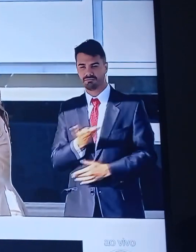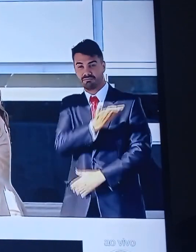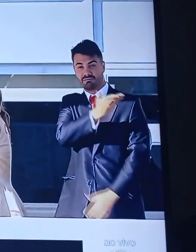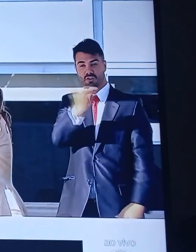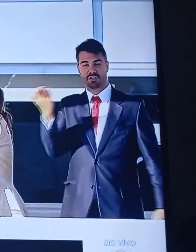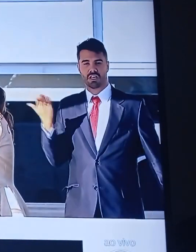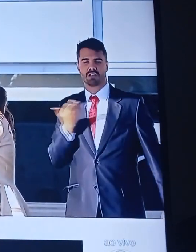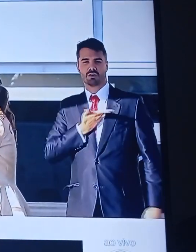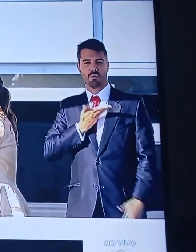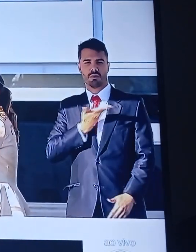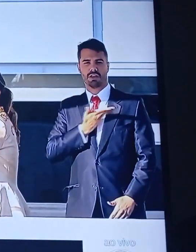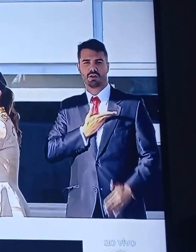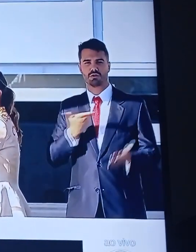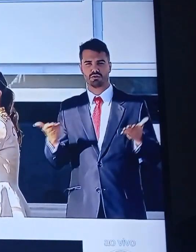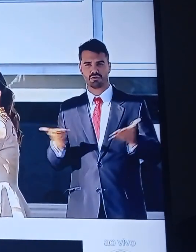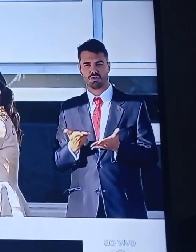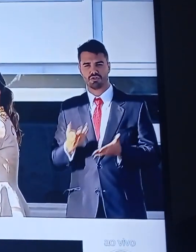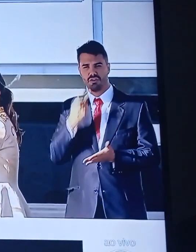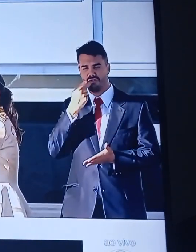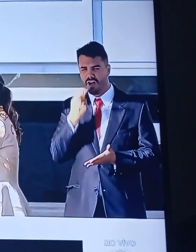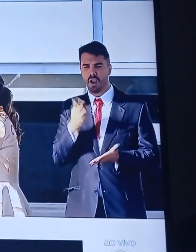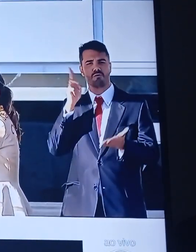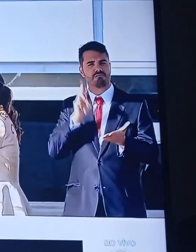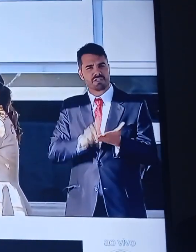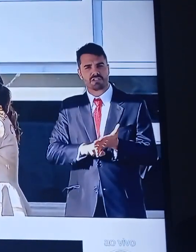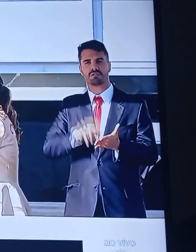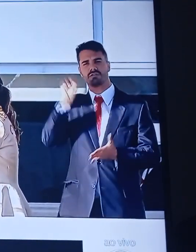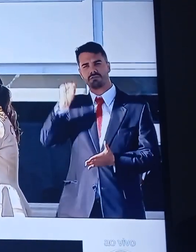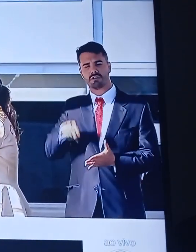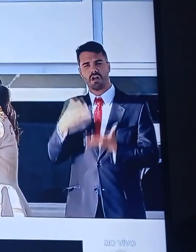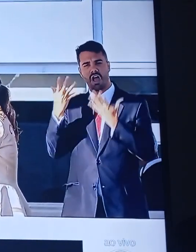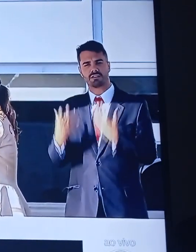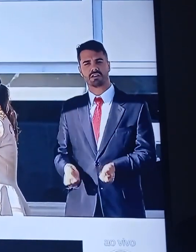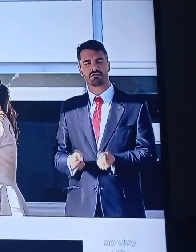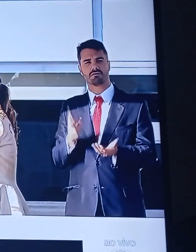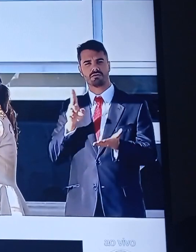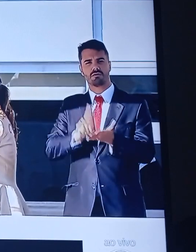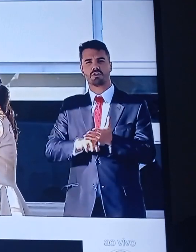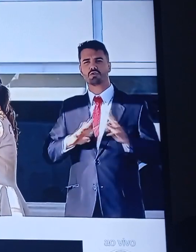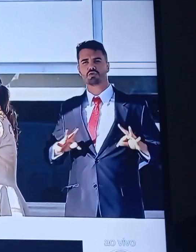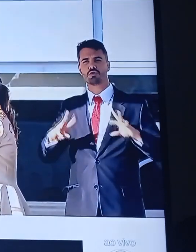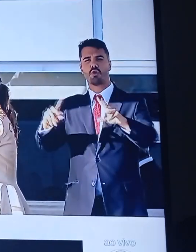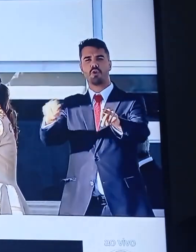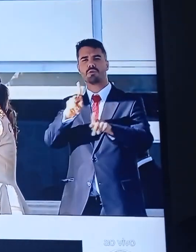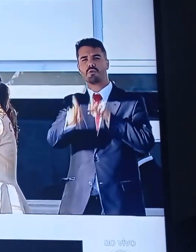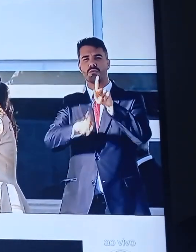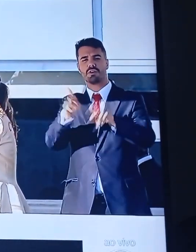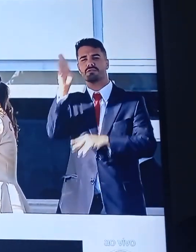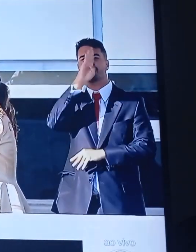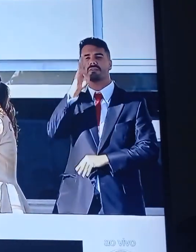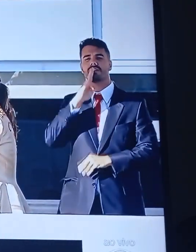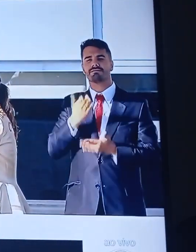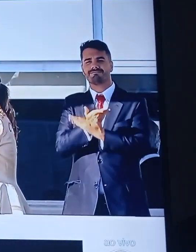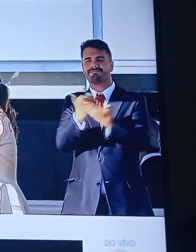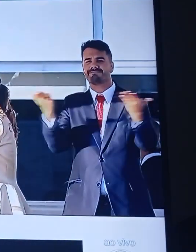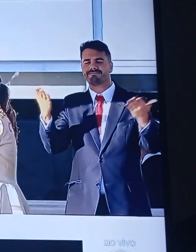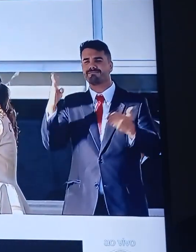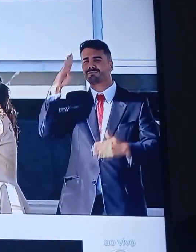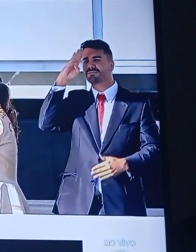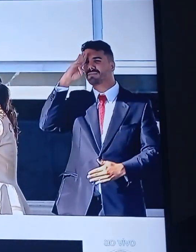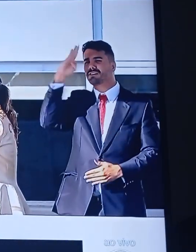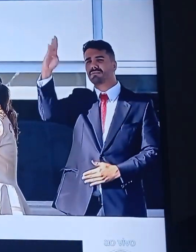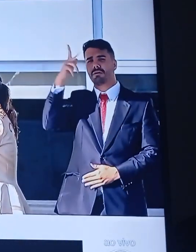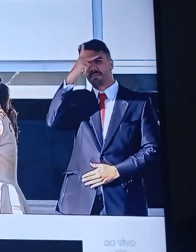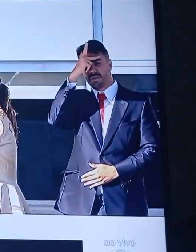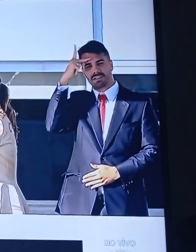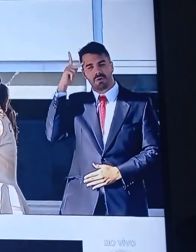queridos companheiros, reassumo o compromisso de cuidar de todos os brasileiros e brasileiras, sobretudo daqueles